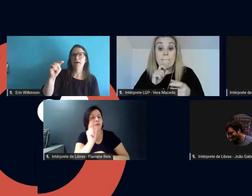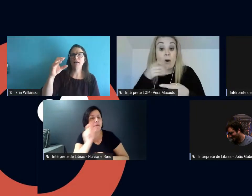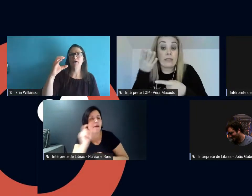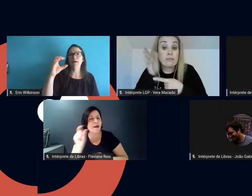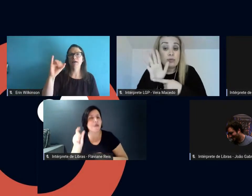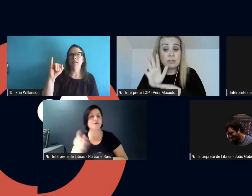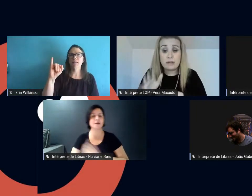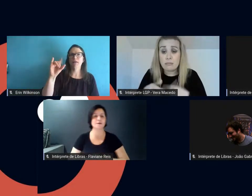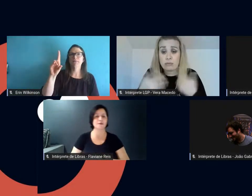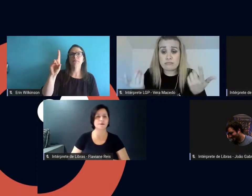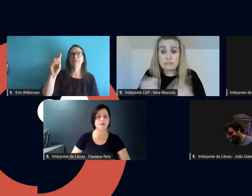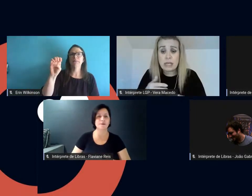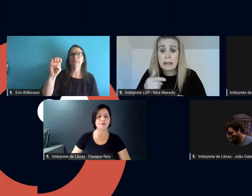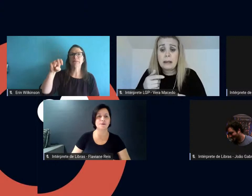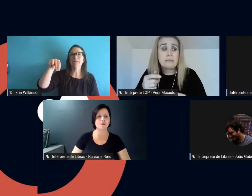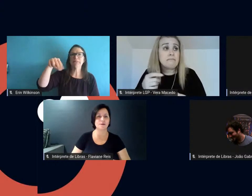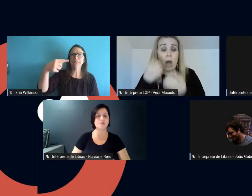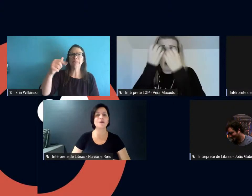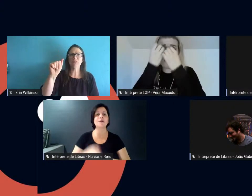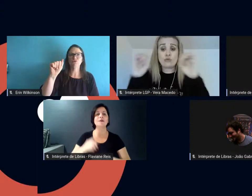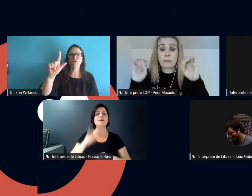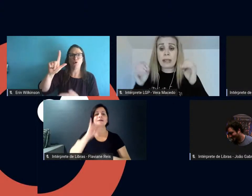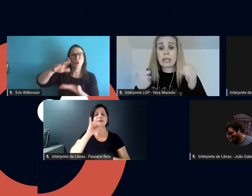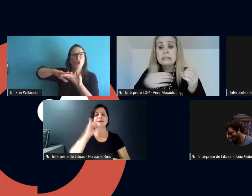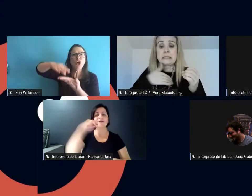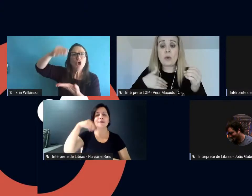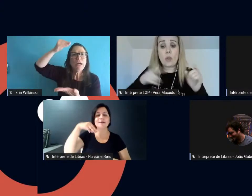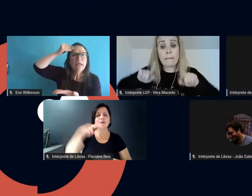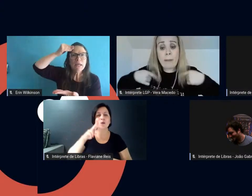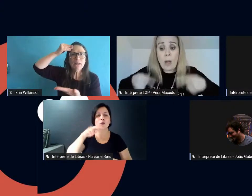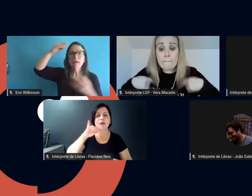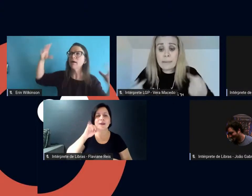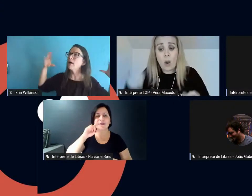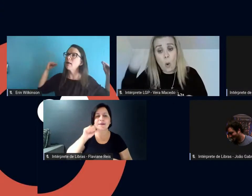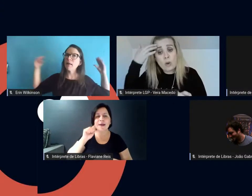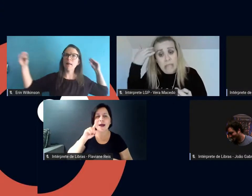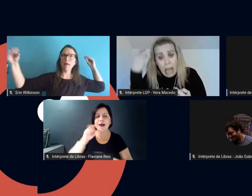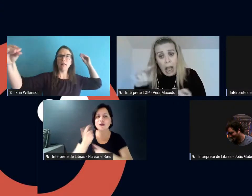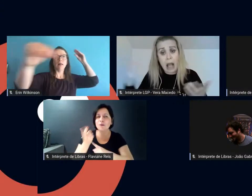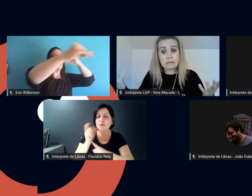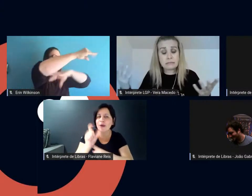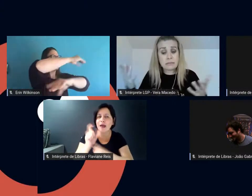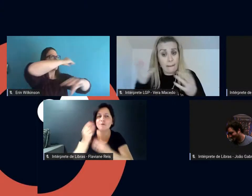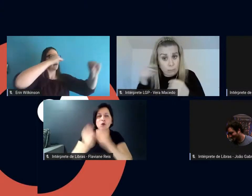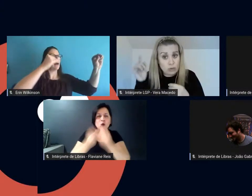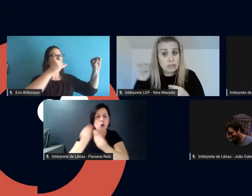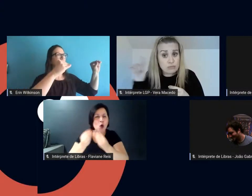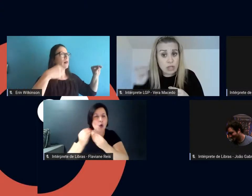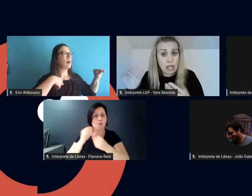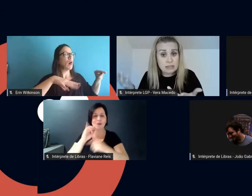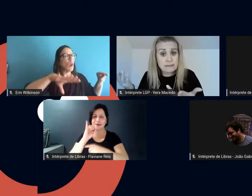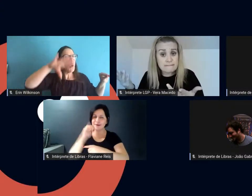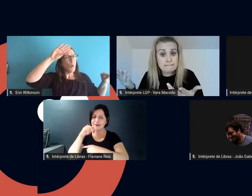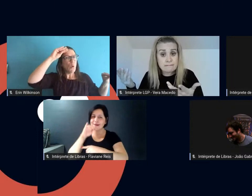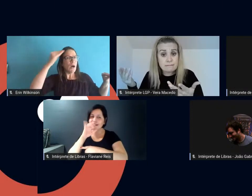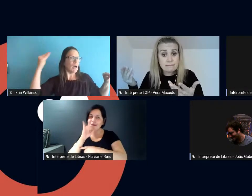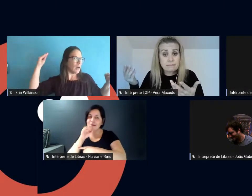tomar conta da sua própria saúde. Ter essa consciência é muito importante.